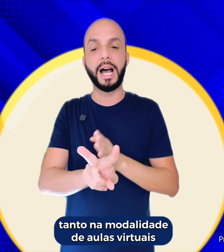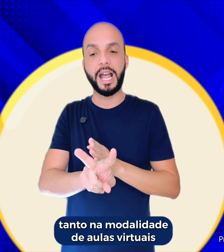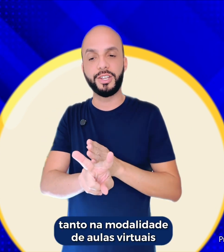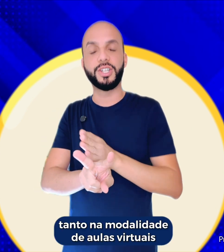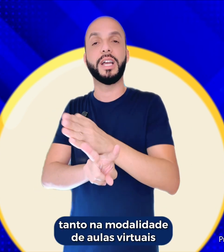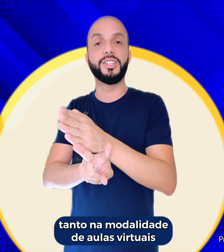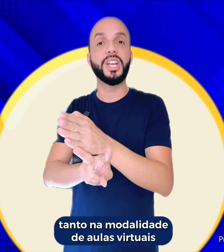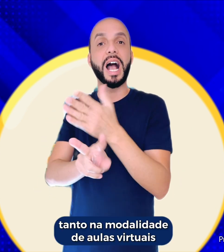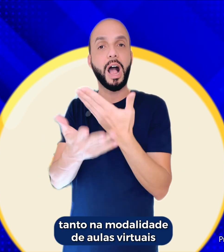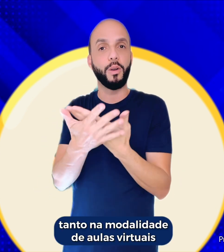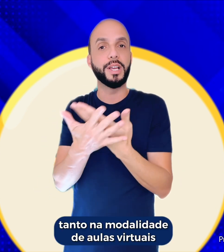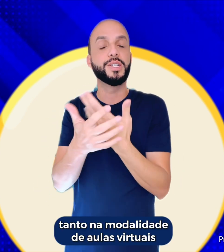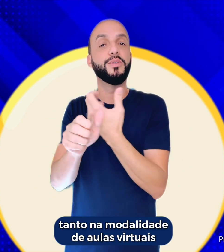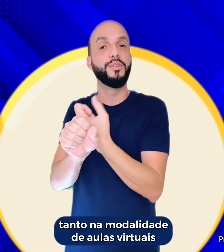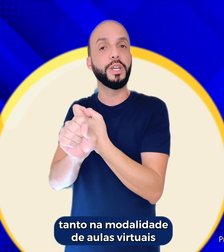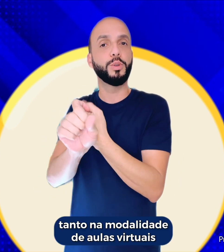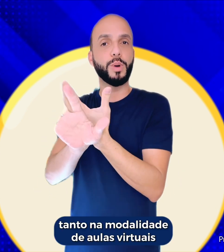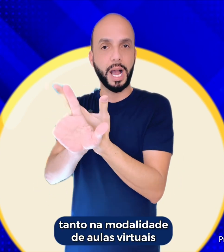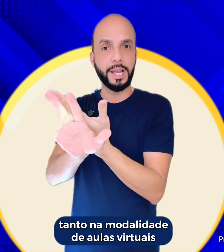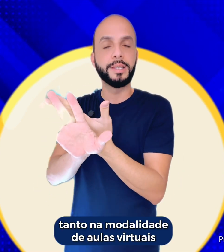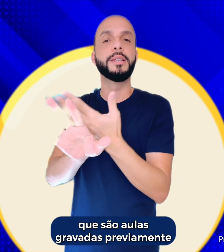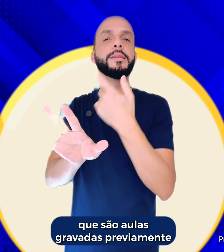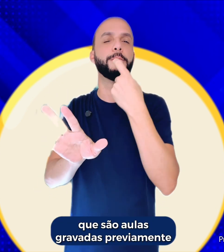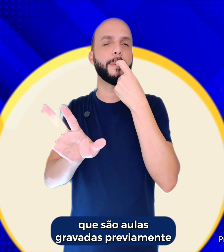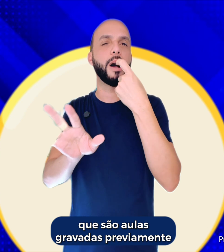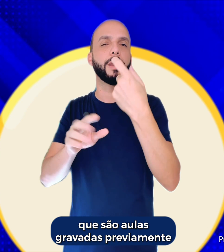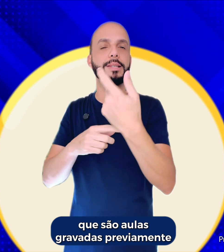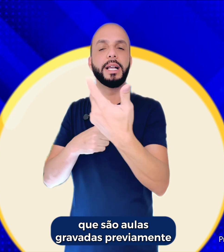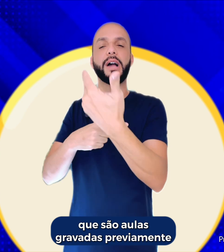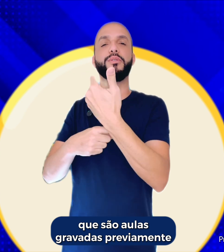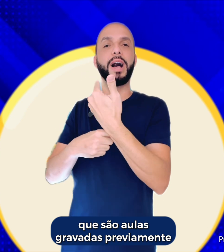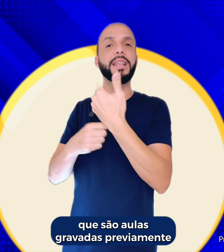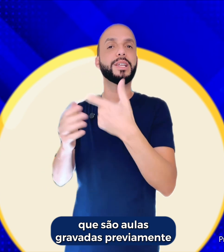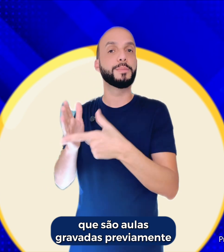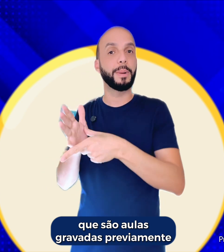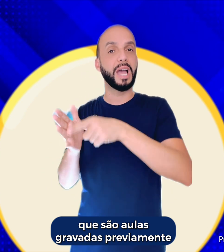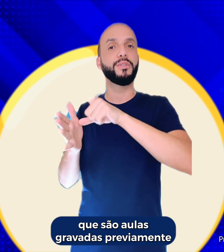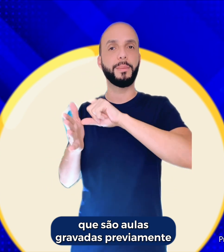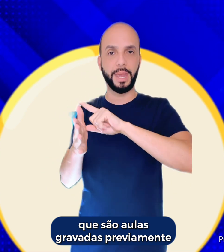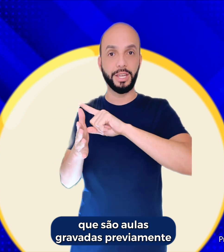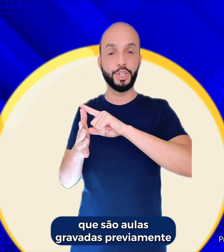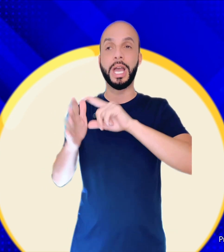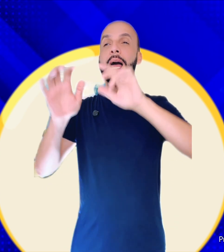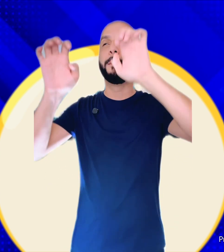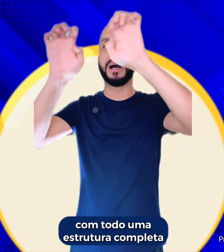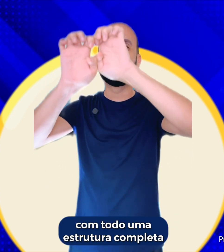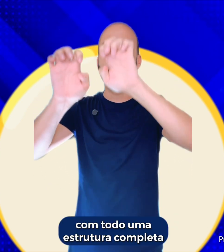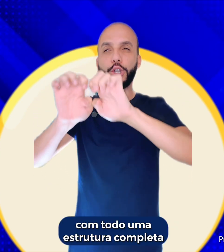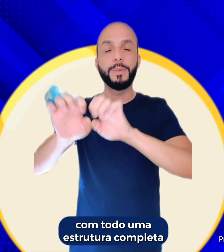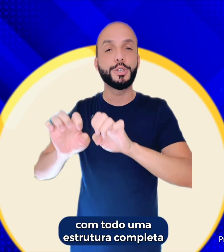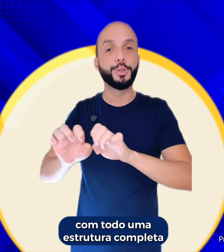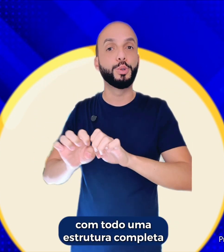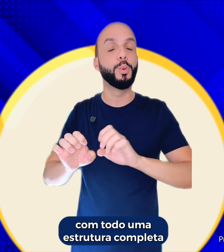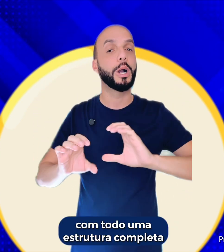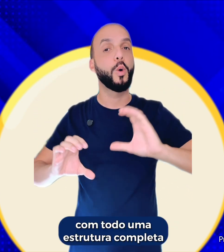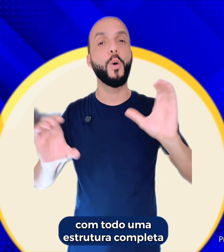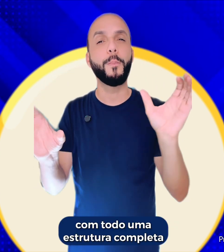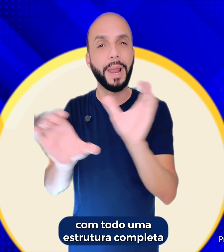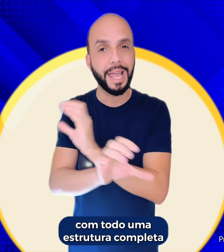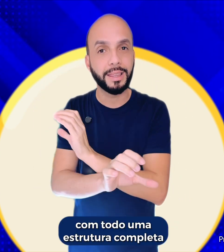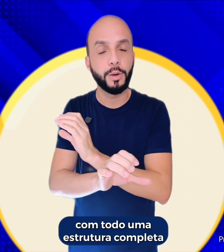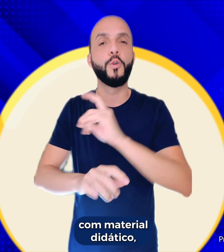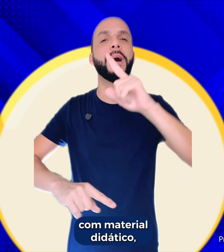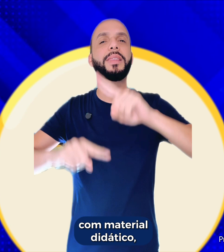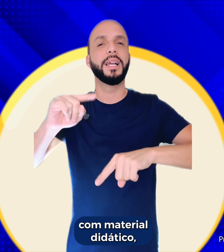modalidade de aulas virtuais, que são aulas gravadas previamente, mas toda uma estrutura